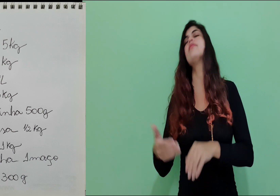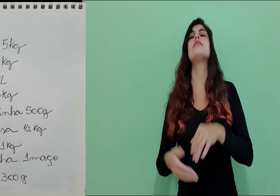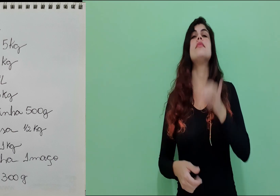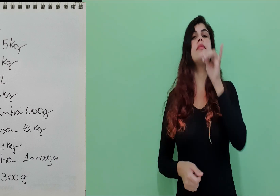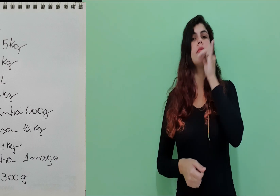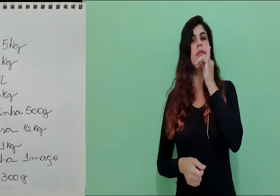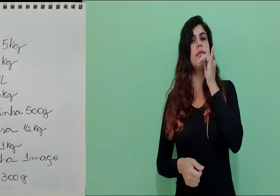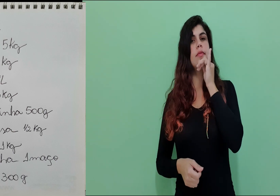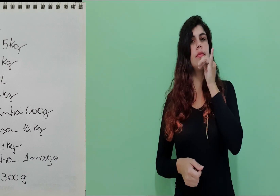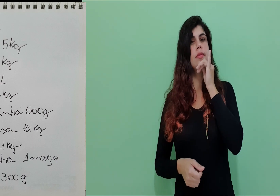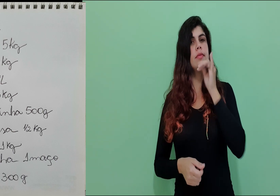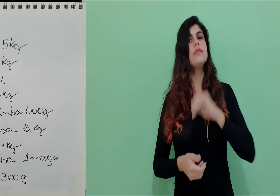Por exemplo,